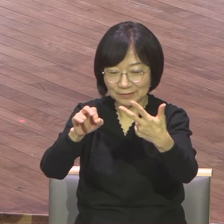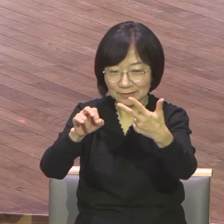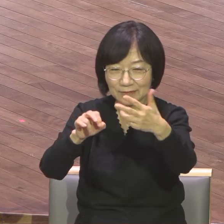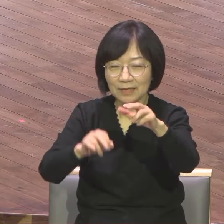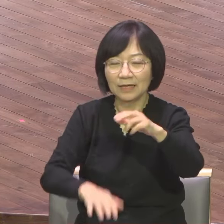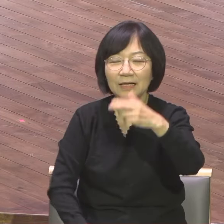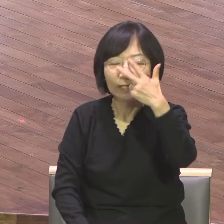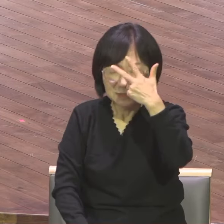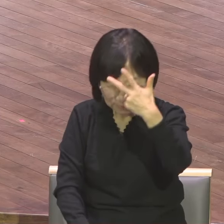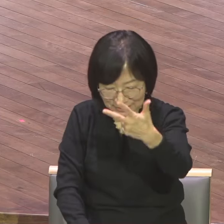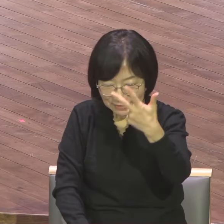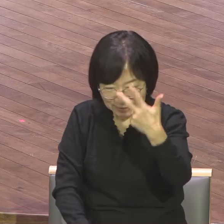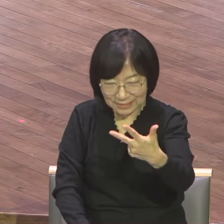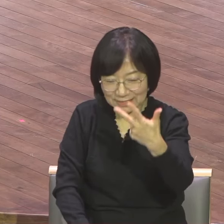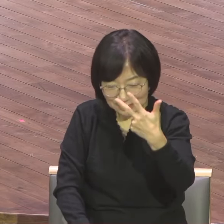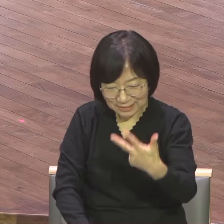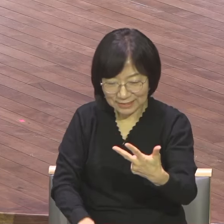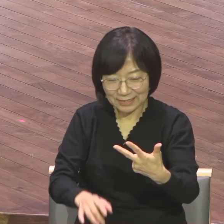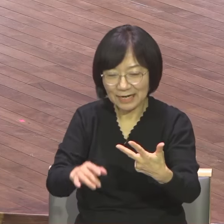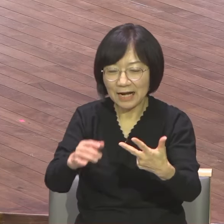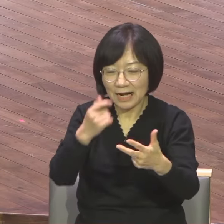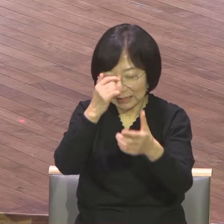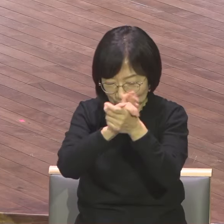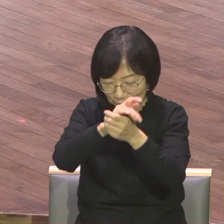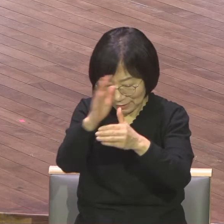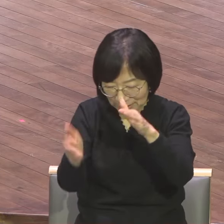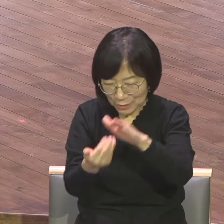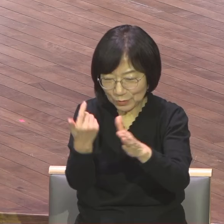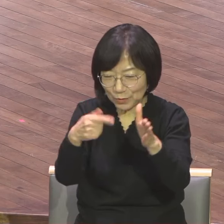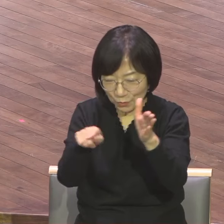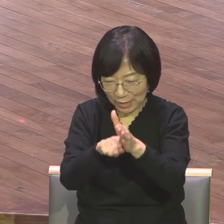있는 이터널이 지혜를 주옵소서.